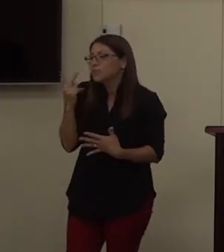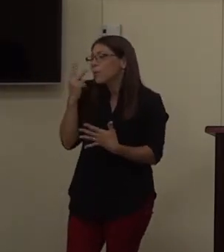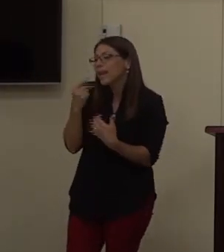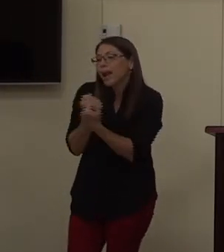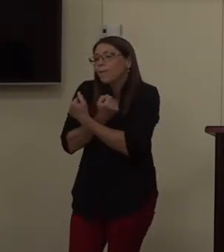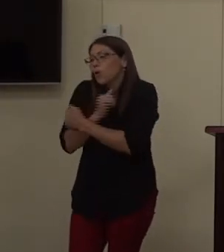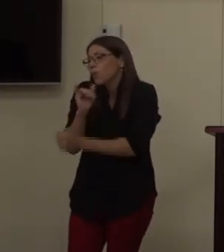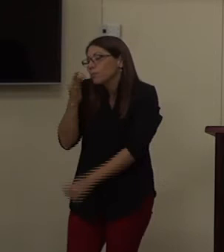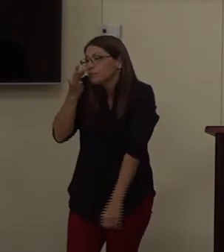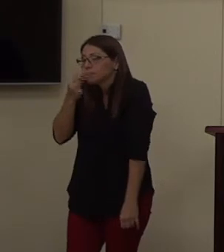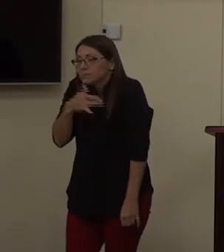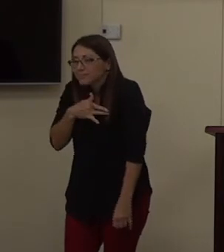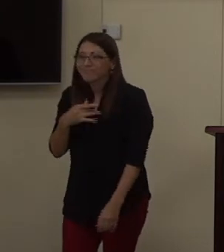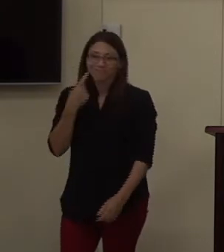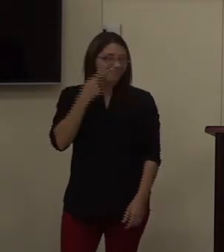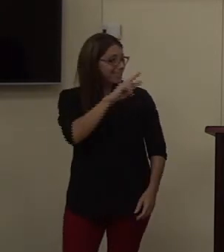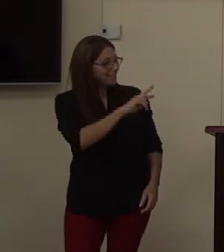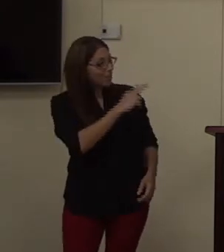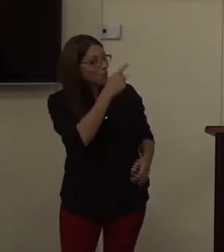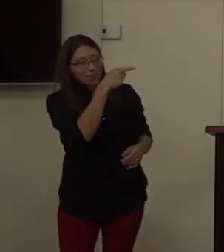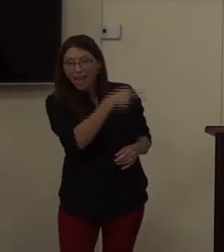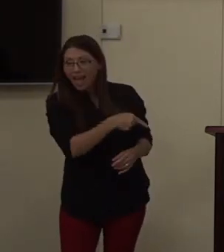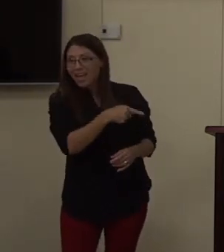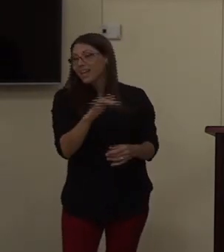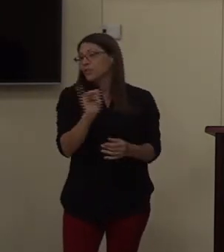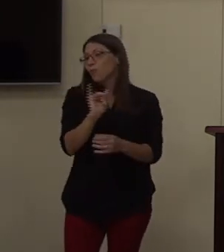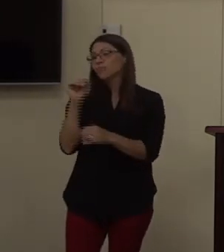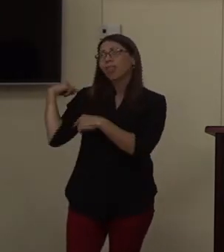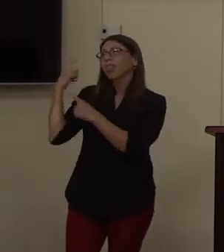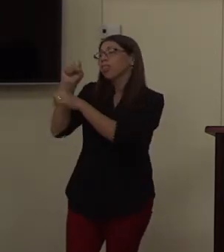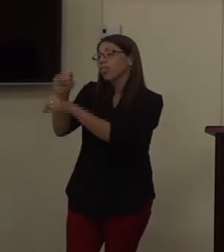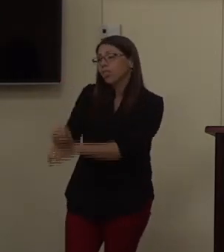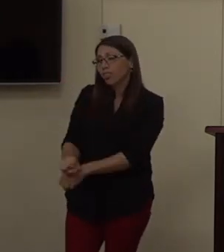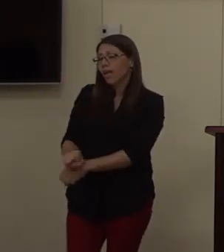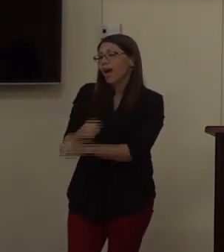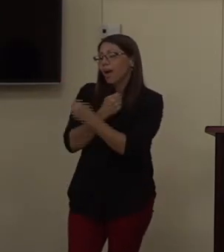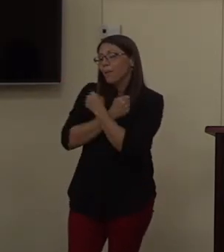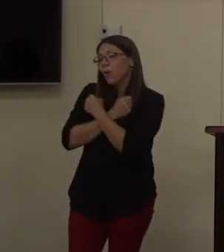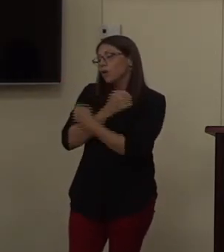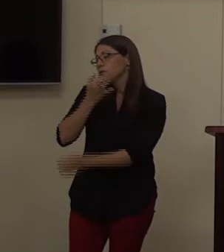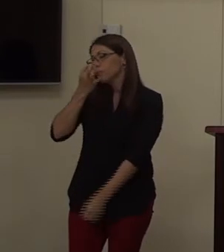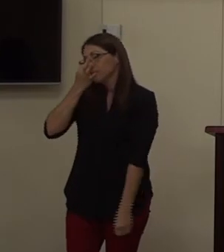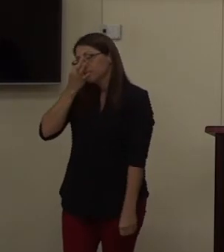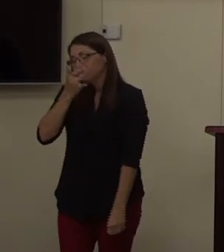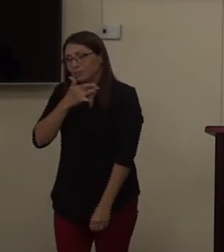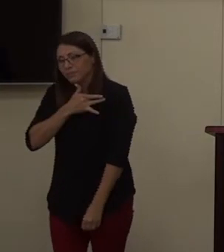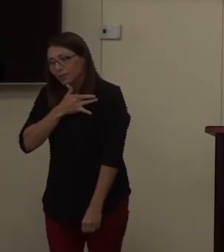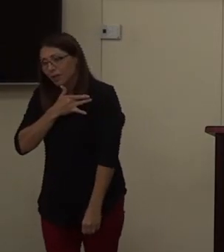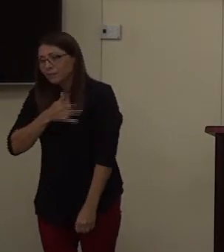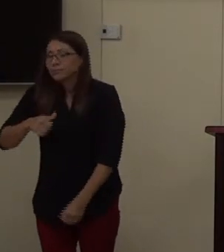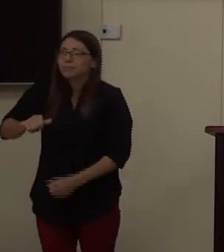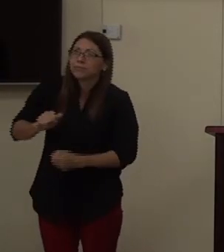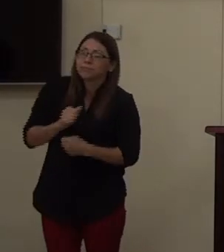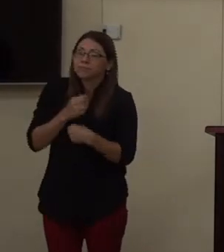Vean que la segunda canción es la típica canción del amor romántico, ¿verdad? Este amor idealizado, ¿verdad? Entonces, vean, muy